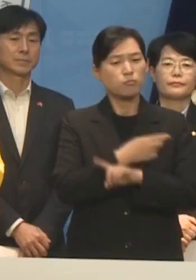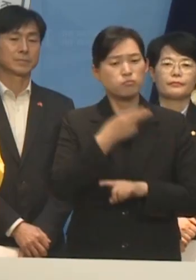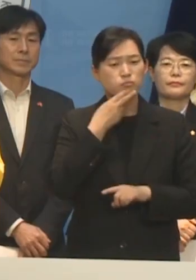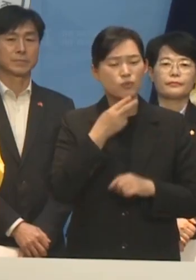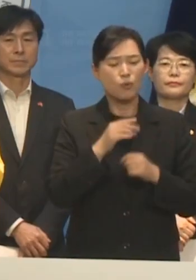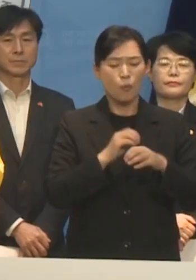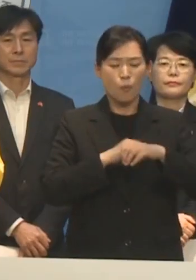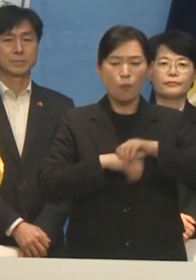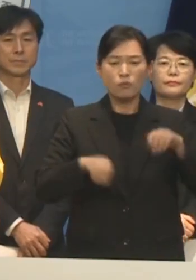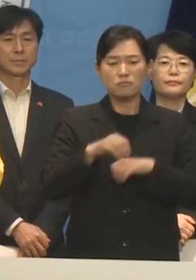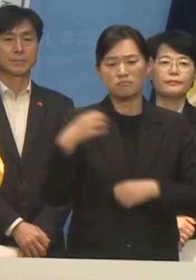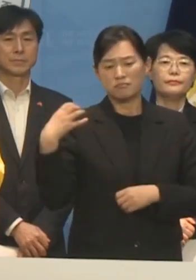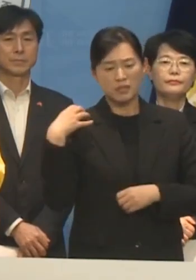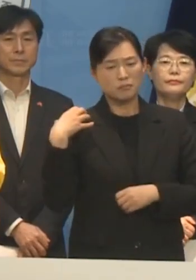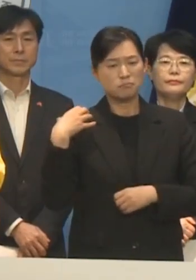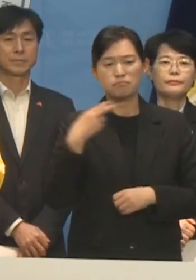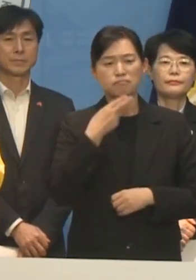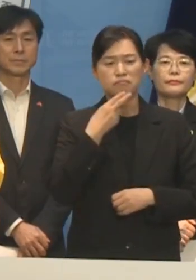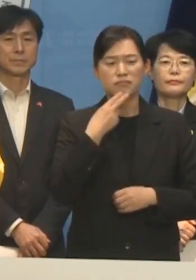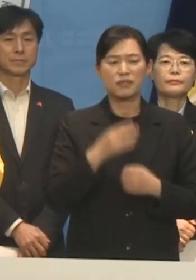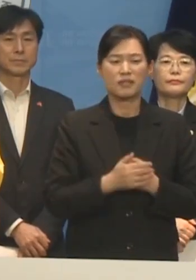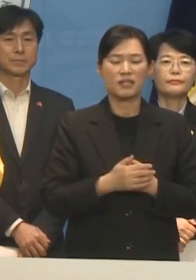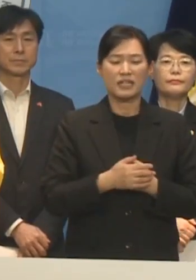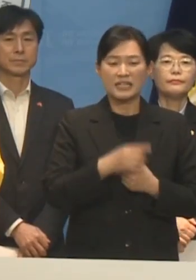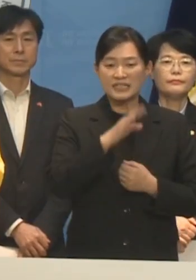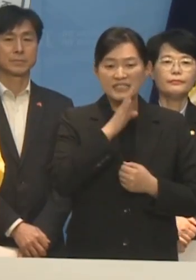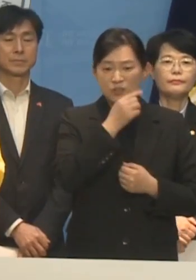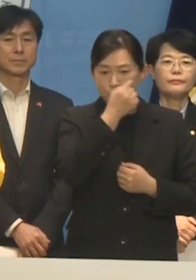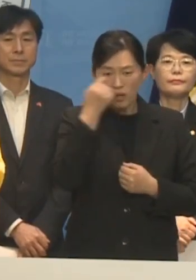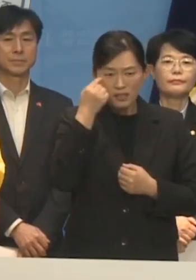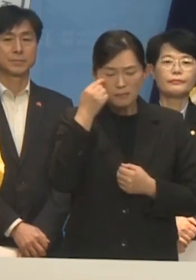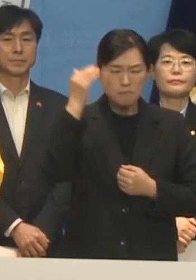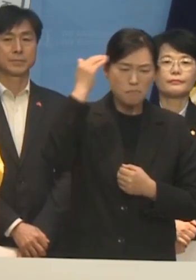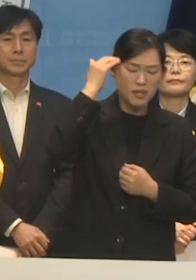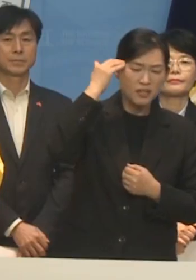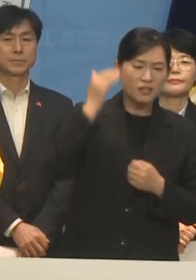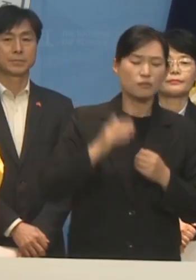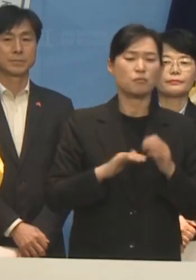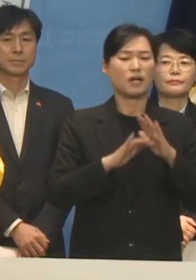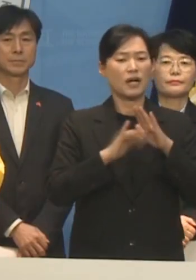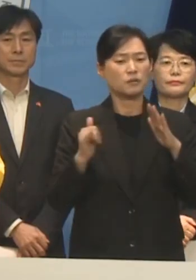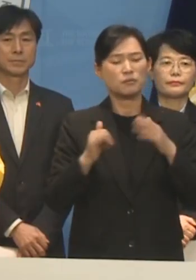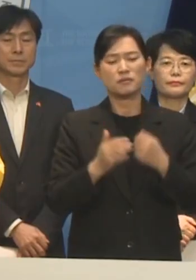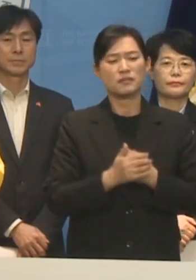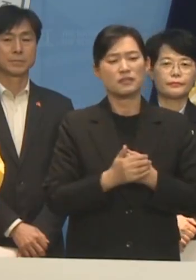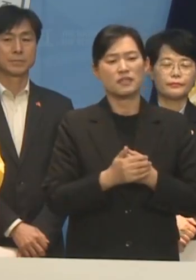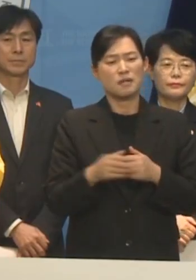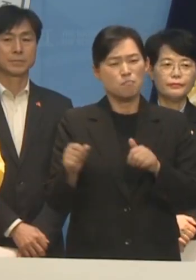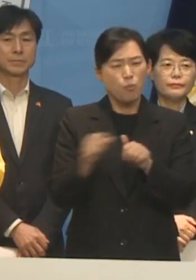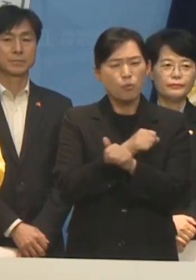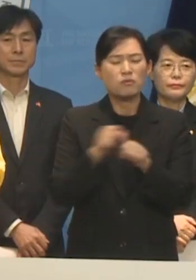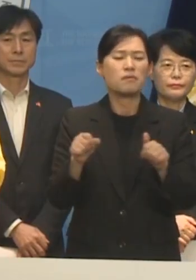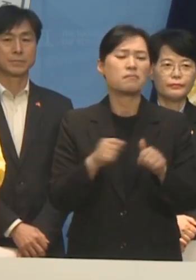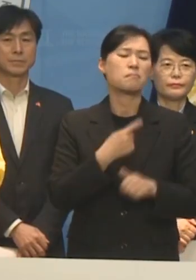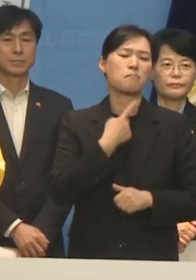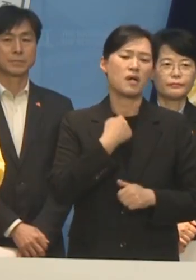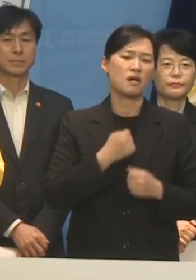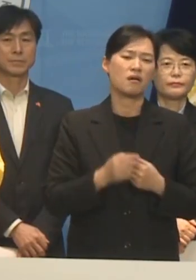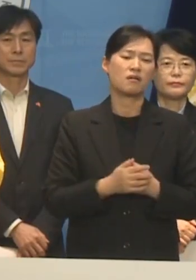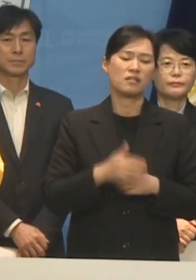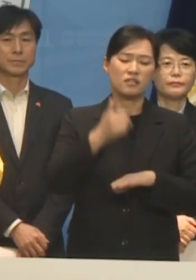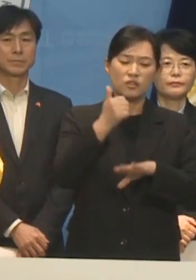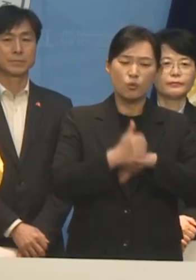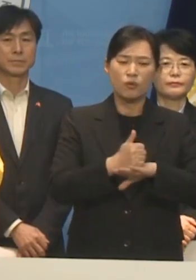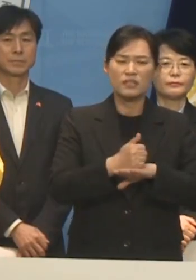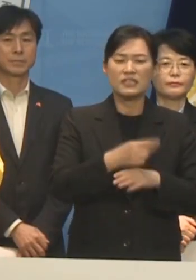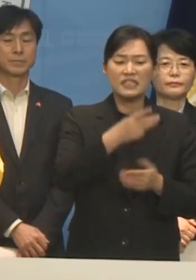오히려 책임을 회피하고 진상규명을 방해하고 유가족을 사찰하는 등 국가폭력을 저질렀고 그러한 결과는